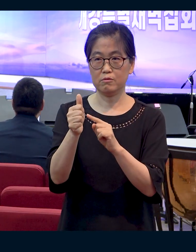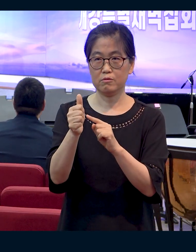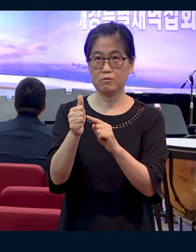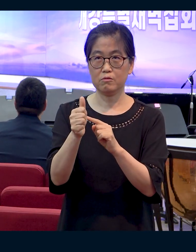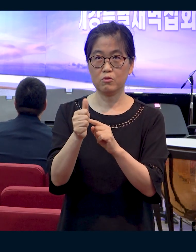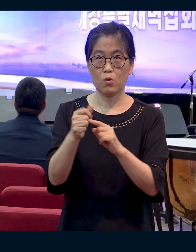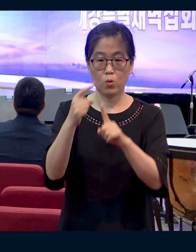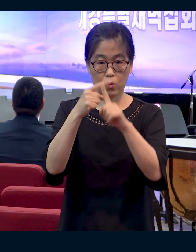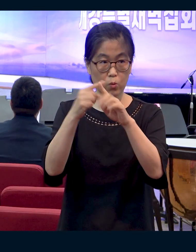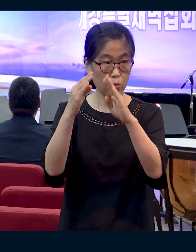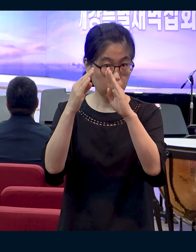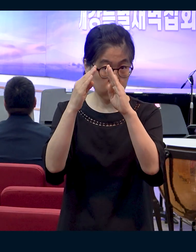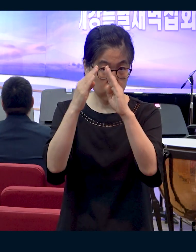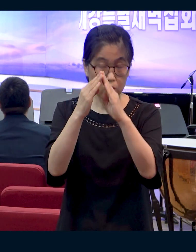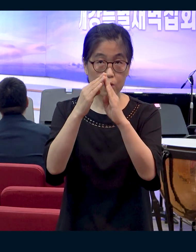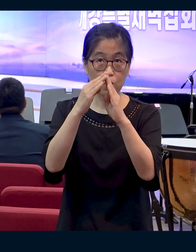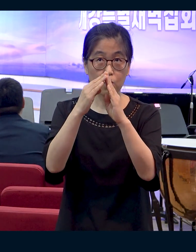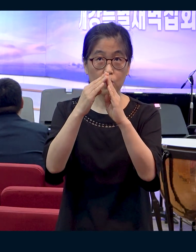뭐 교회도